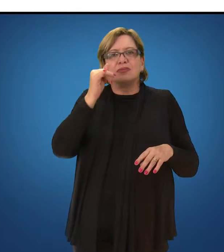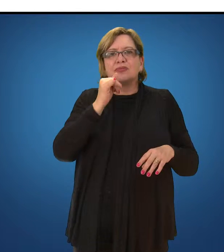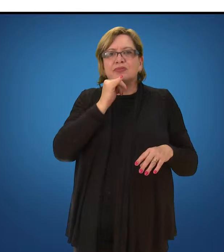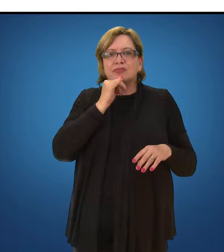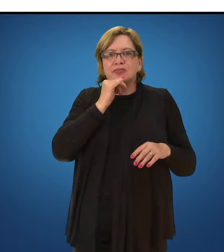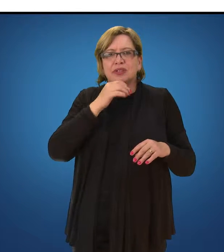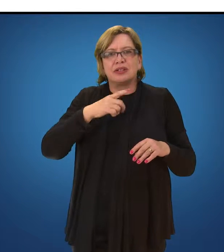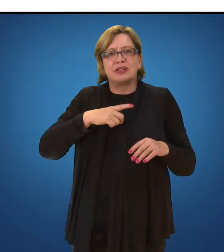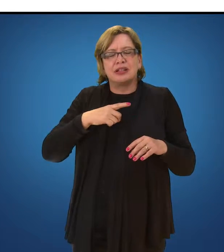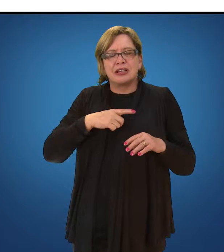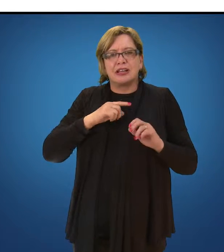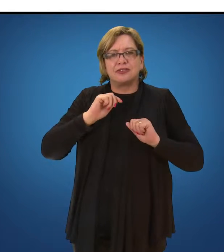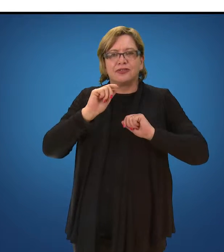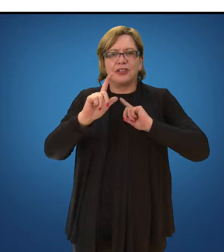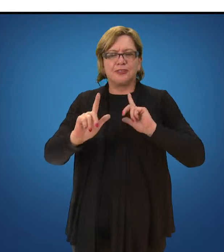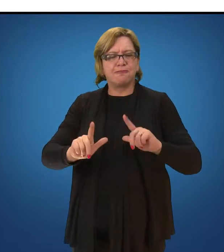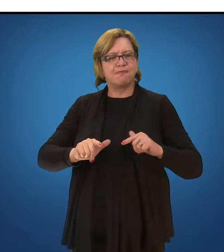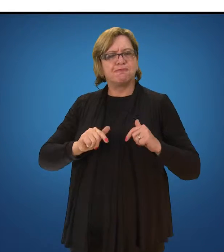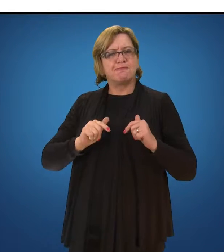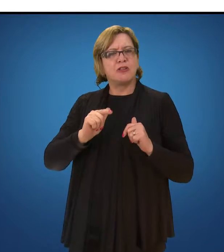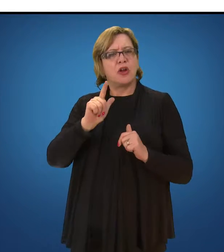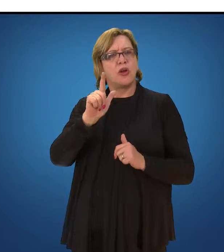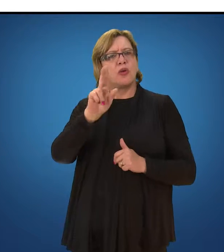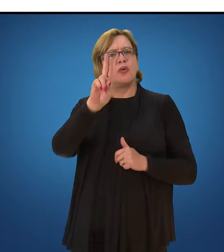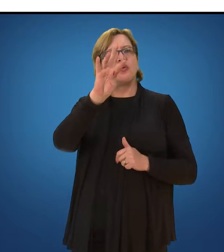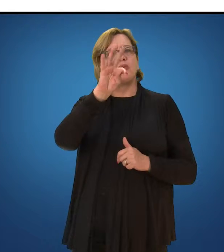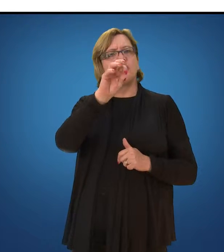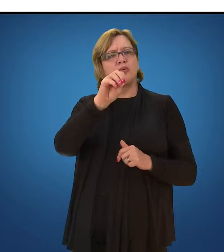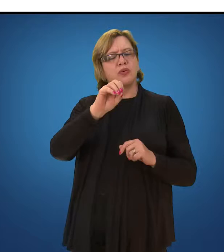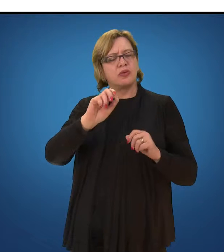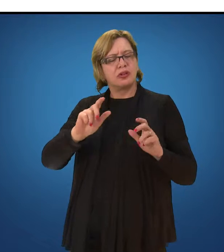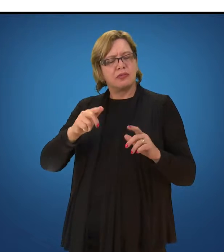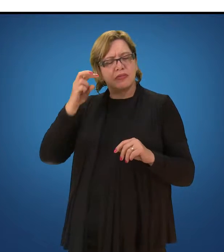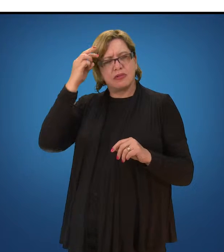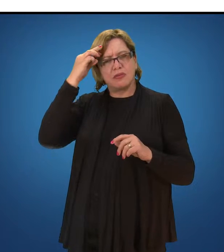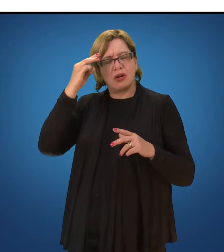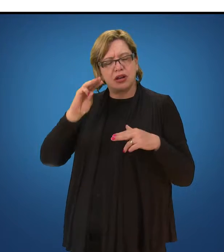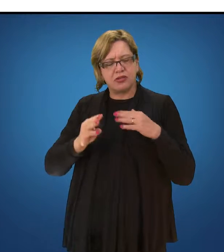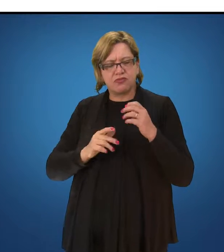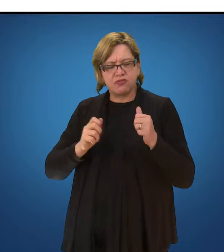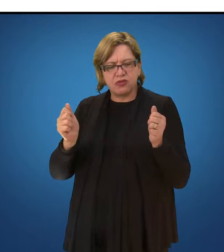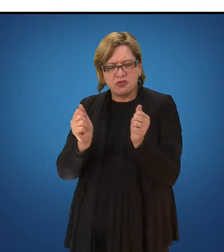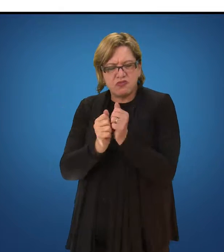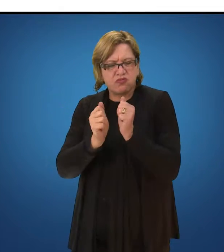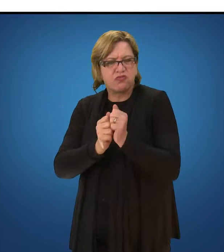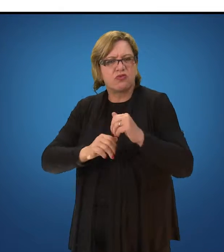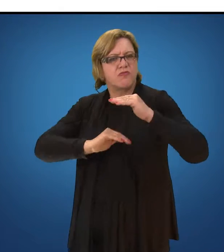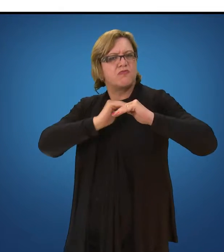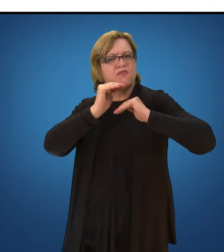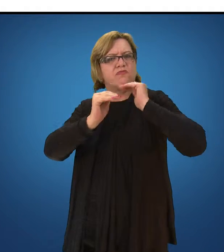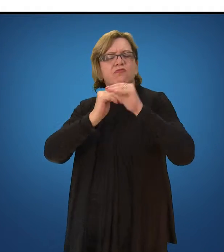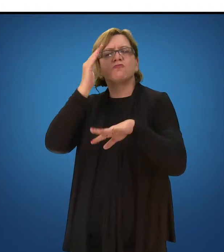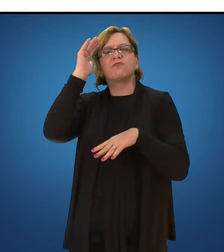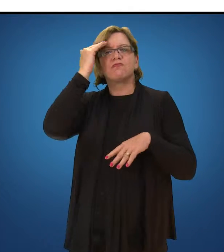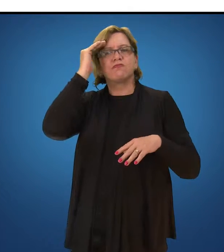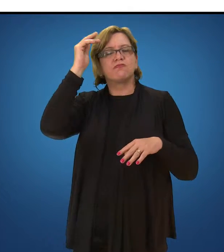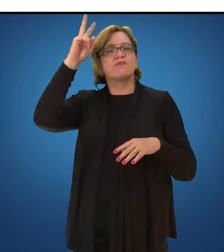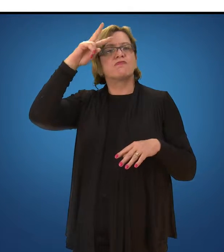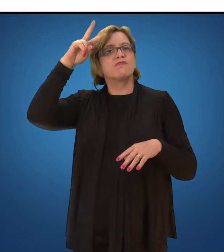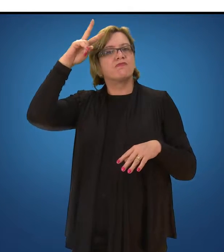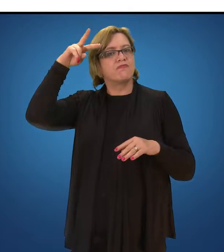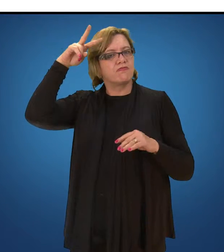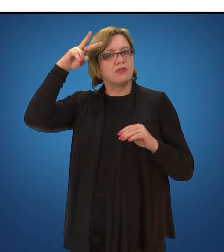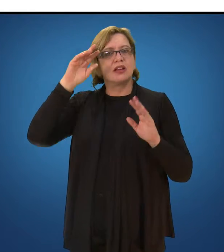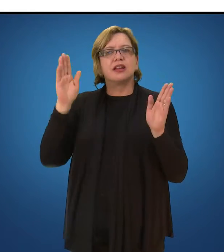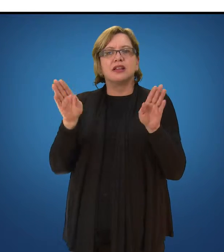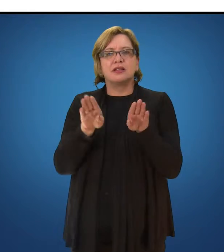no processo de luto. A memória é aquilo que está envolvido no processo de compreensão histórica. A memória é aquilo que